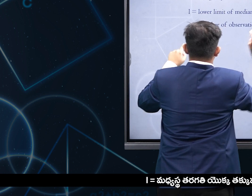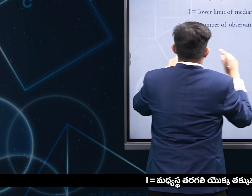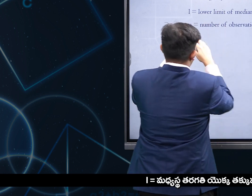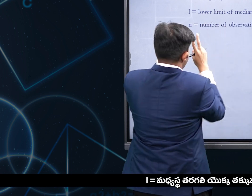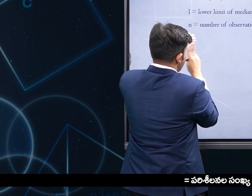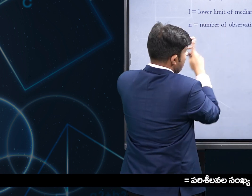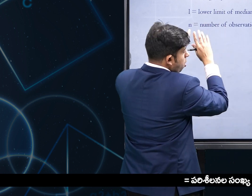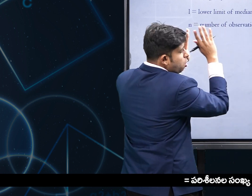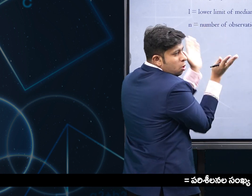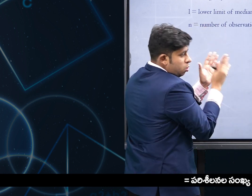n